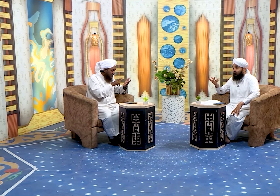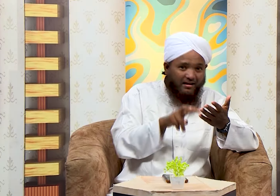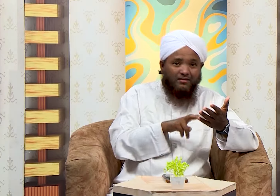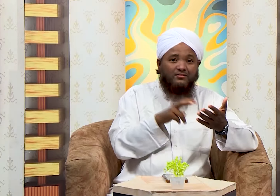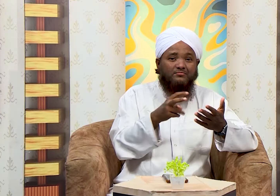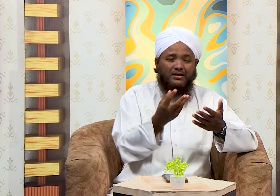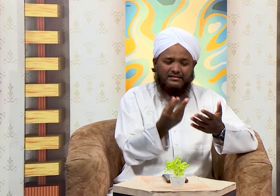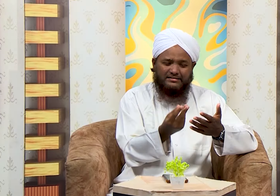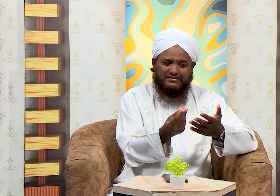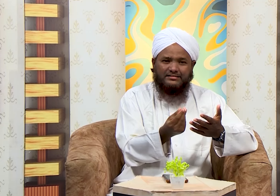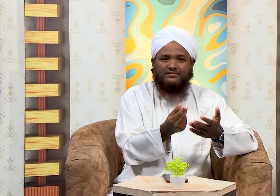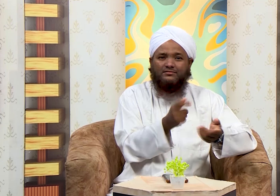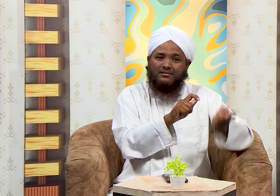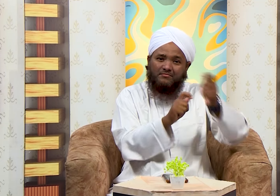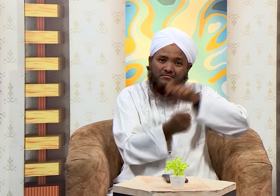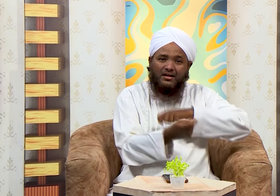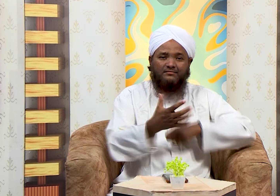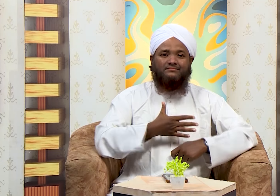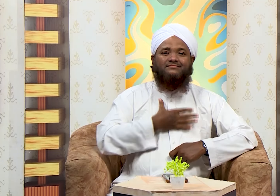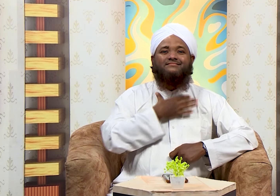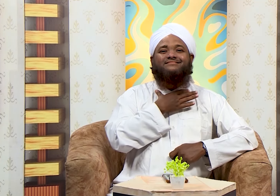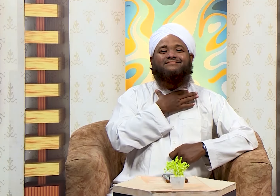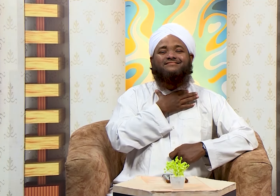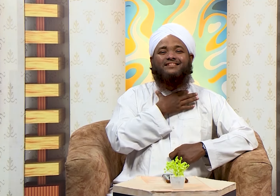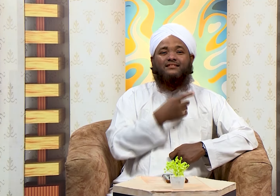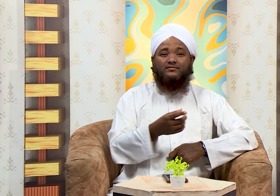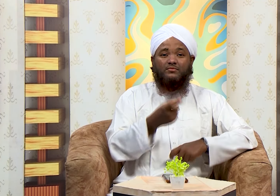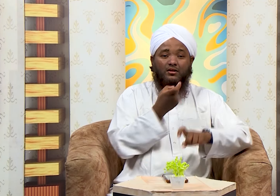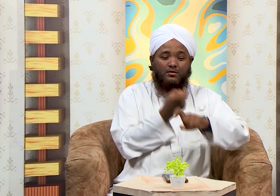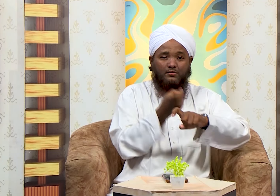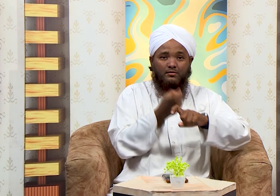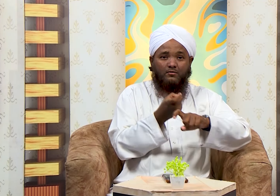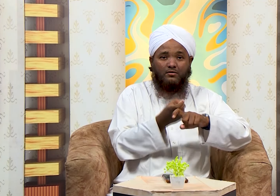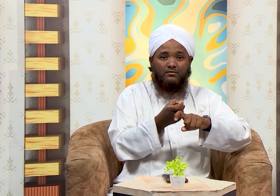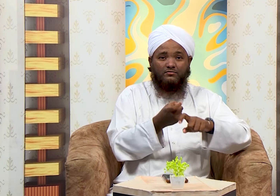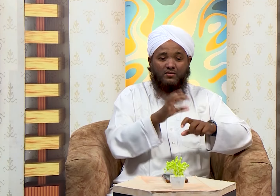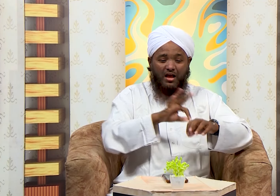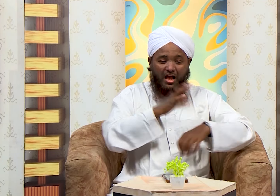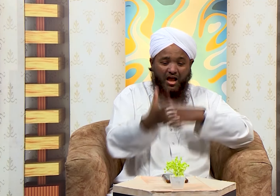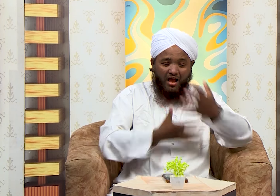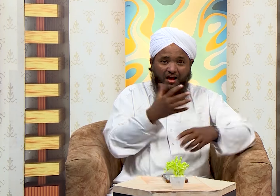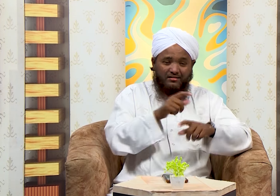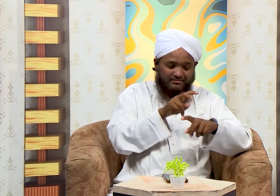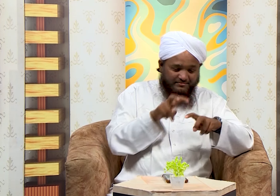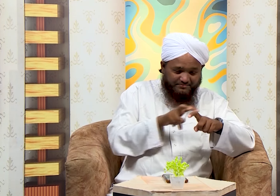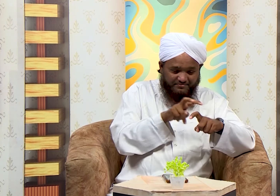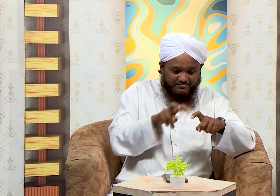اسی طریقے سے لوہا ہوتا ہے وہ بھی پہلے نرم ہوتا ہے اس کے بعد وہ ہتھیار کا کام دیتا ہے